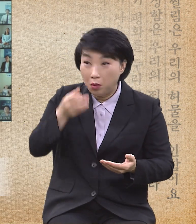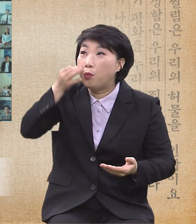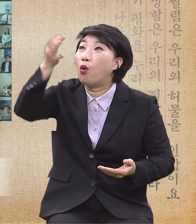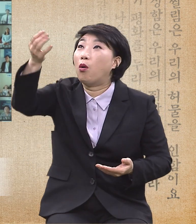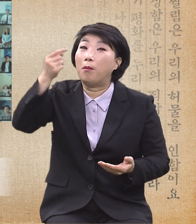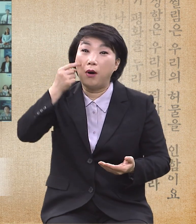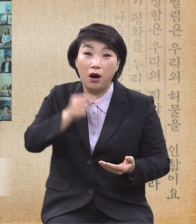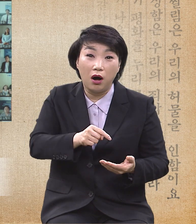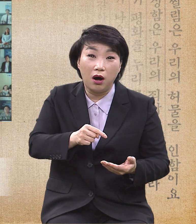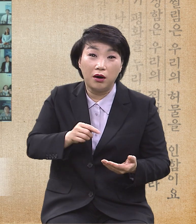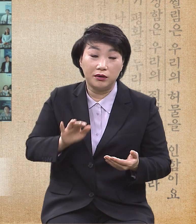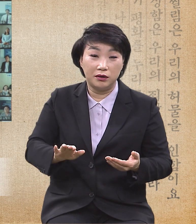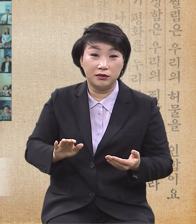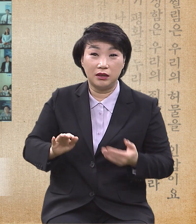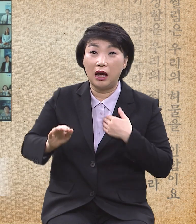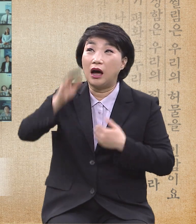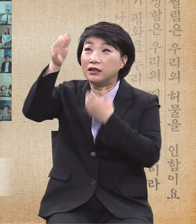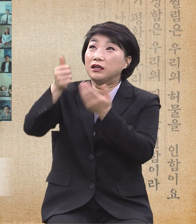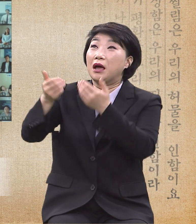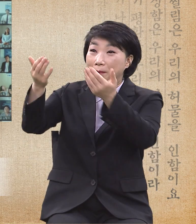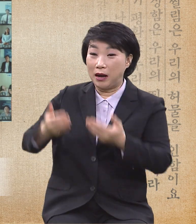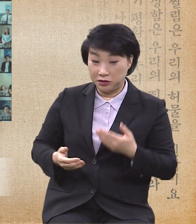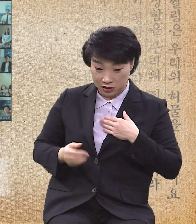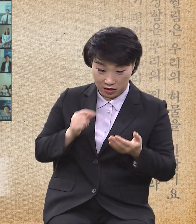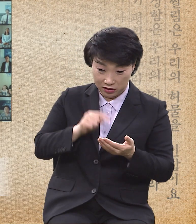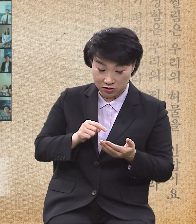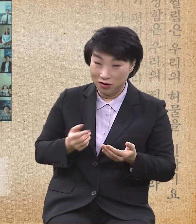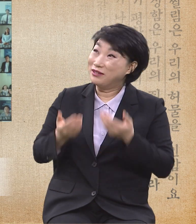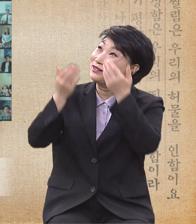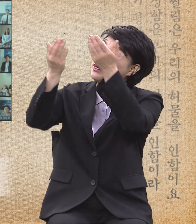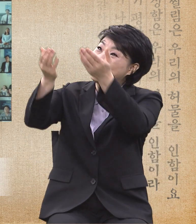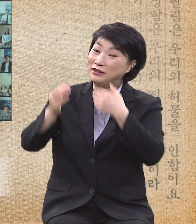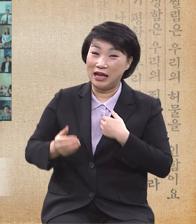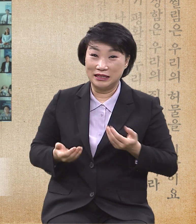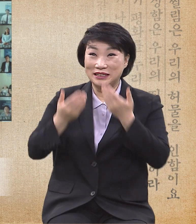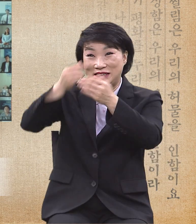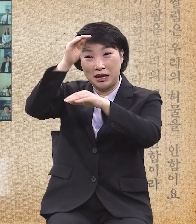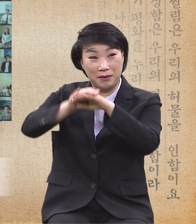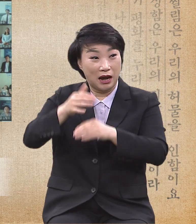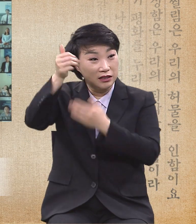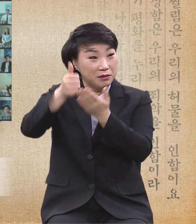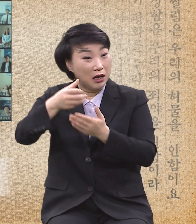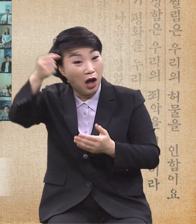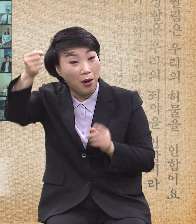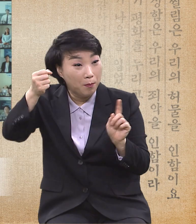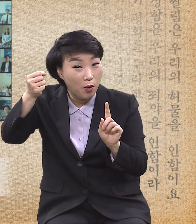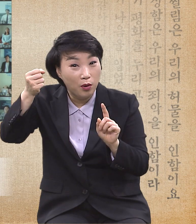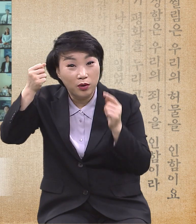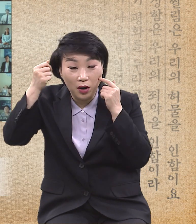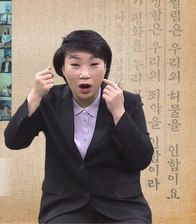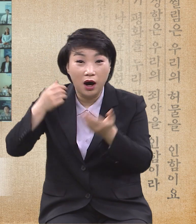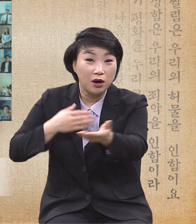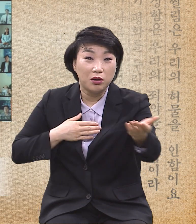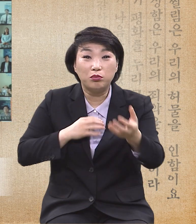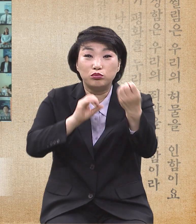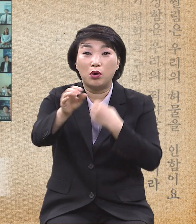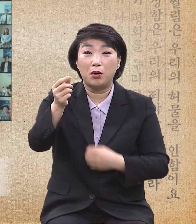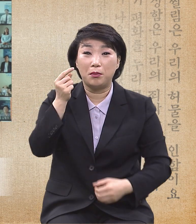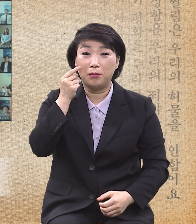말이요. 내가 하나님께 받은 것을 내놓고 내가 드린 예배를 하나님이 뭘 받으셨나를 내놔봐라 이